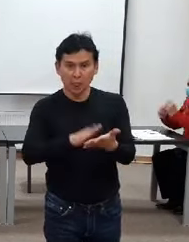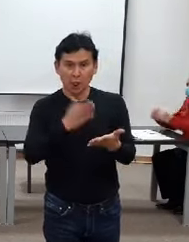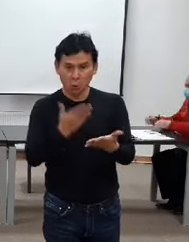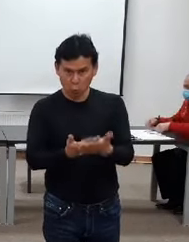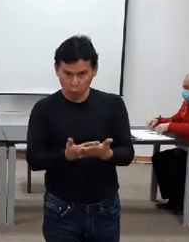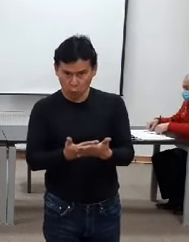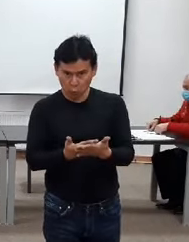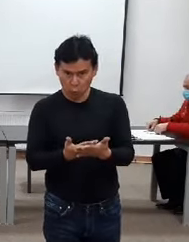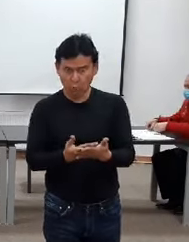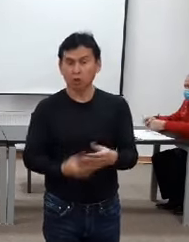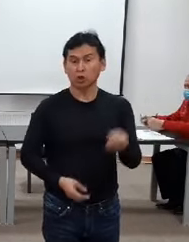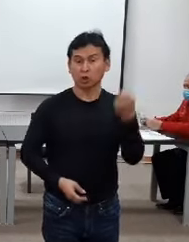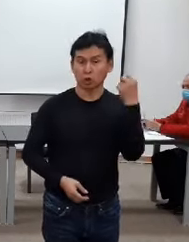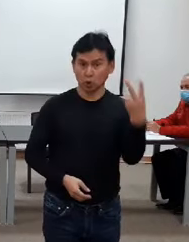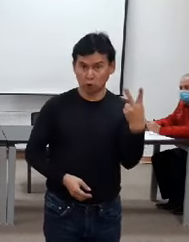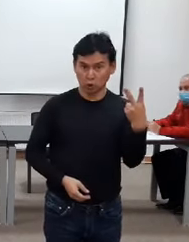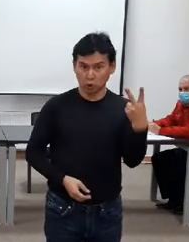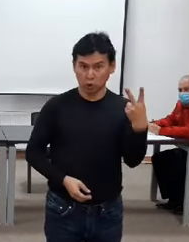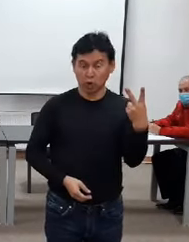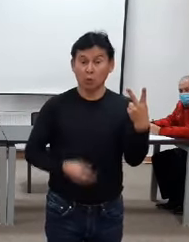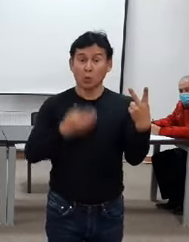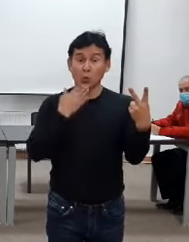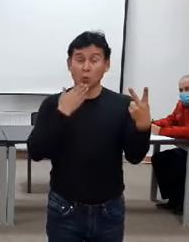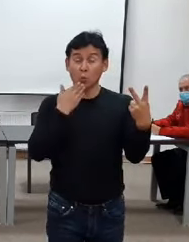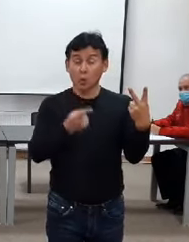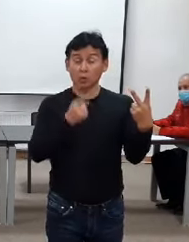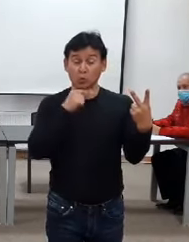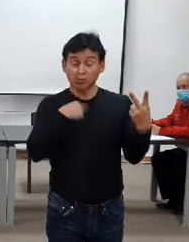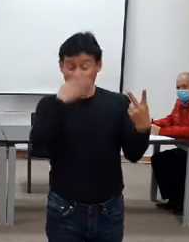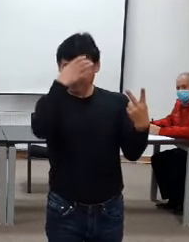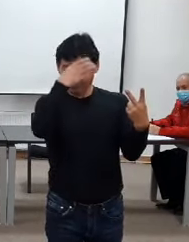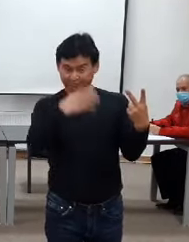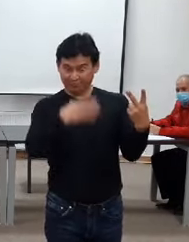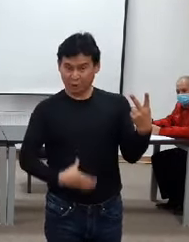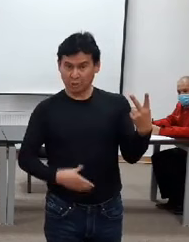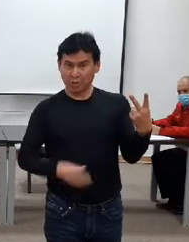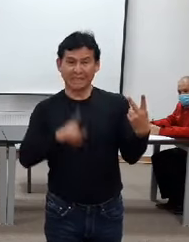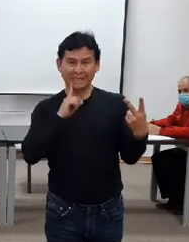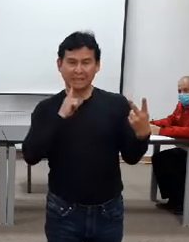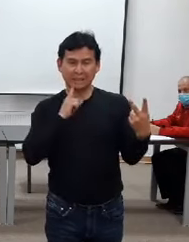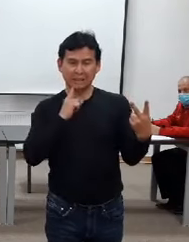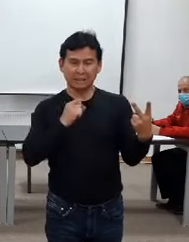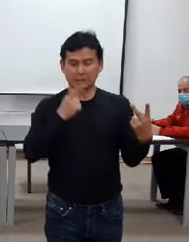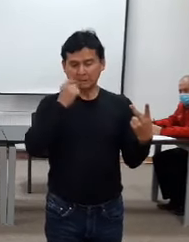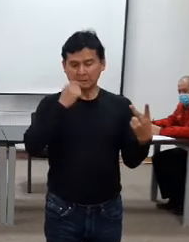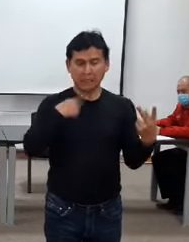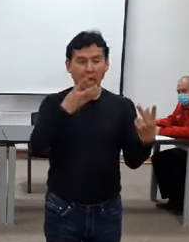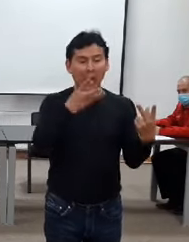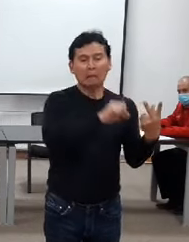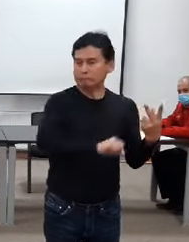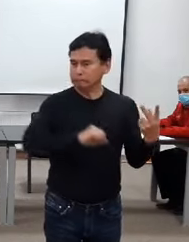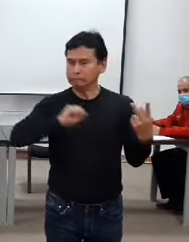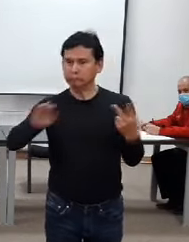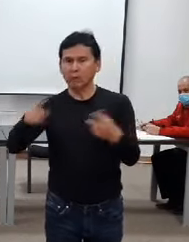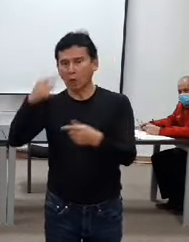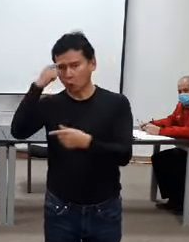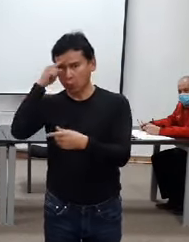uno. Dos, y en el caso de que alguien venga con signos o síntomas sugerentes de COVID, derivar inmediatamente a un centro